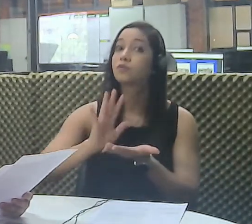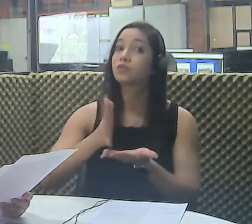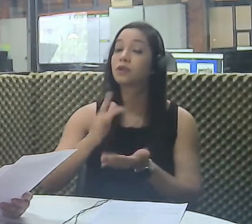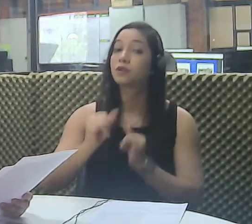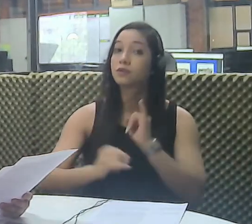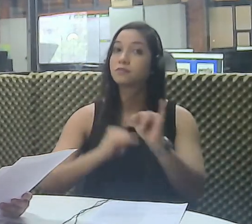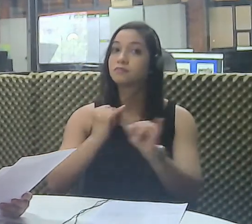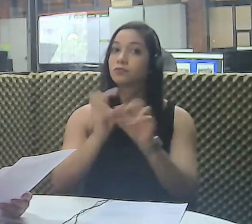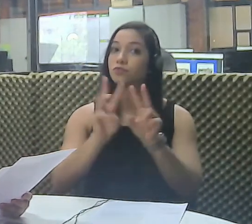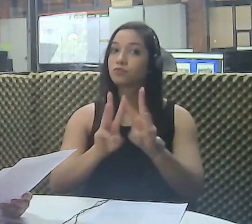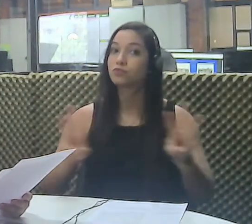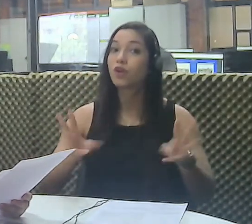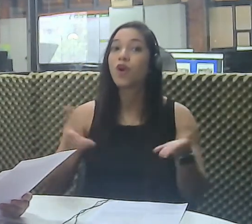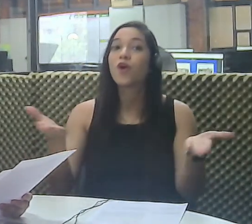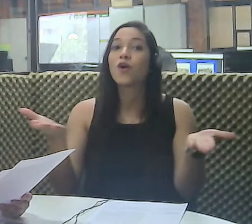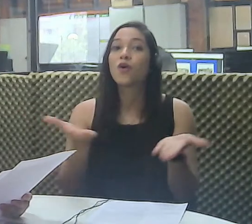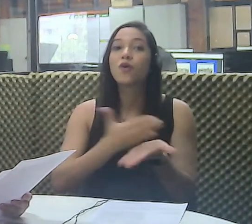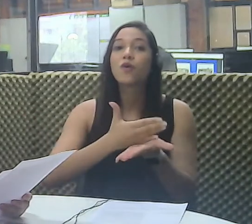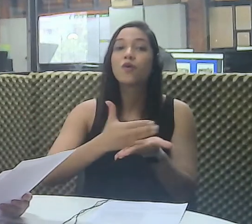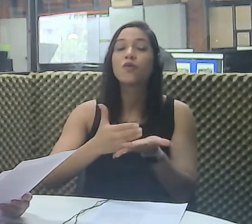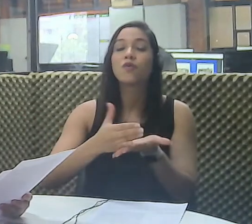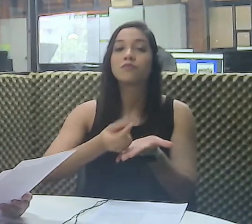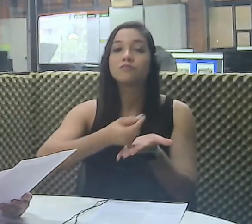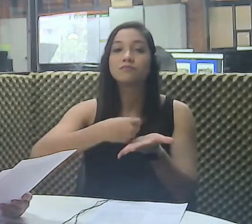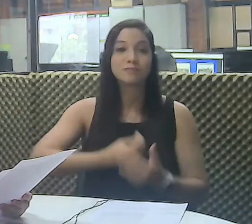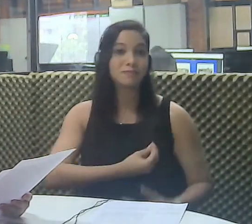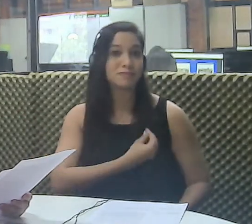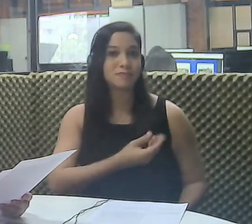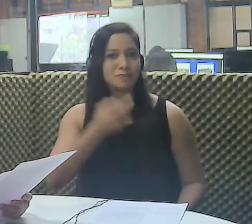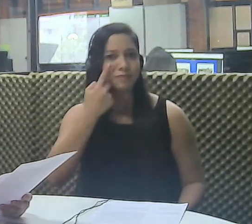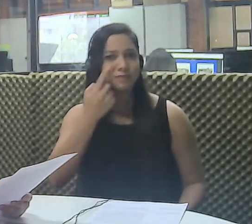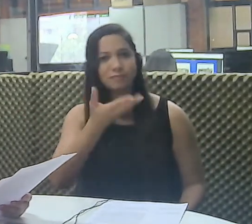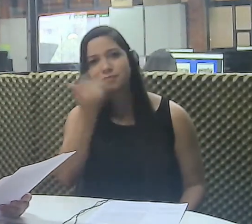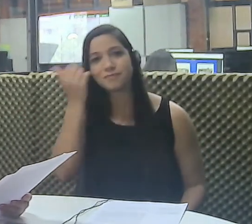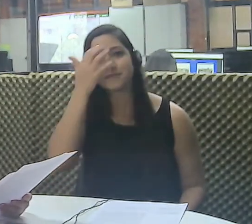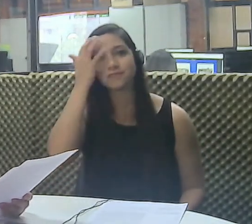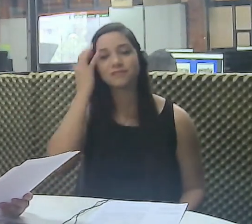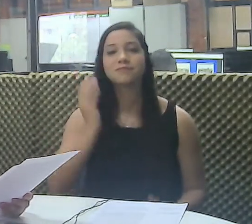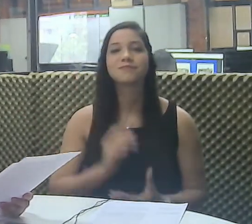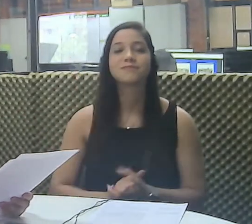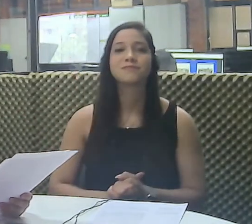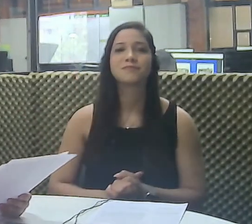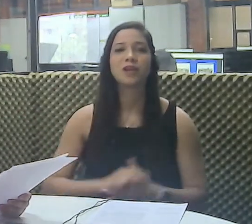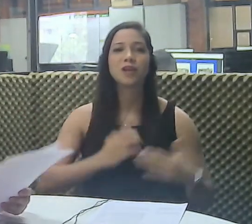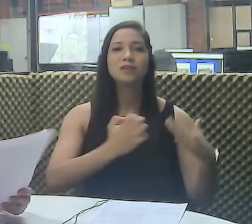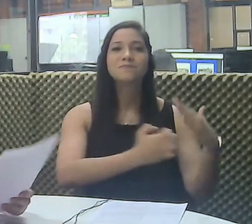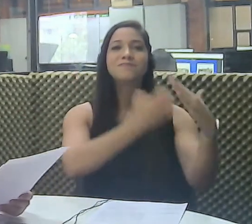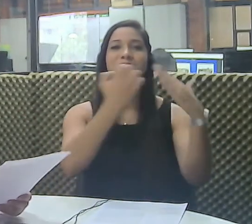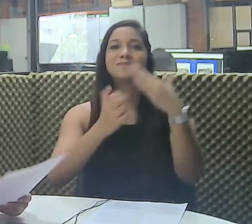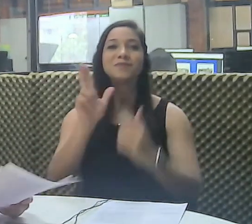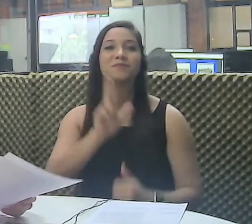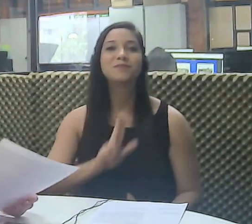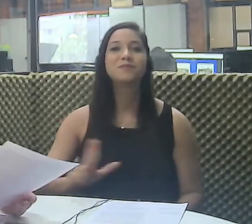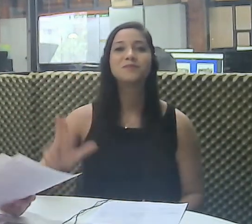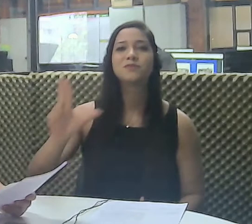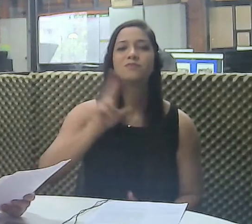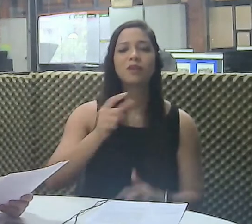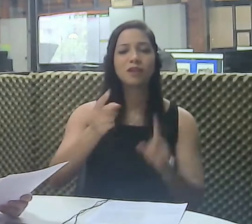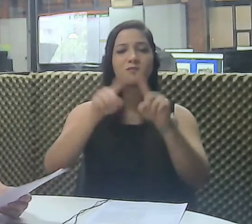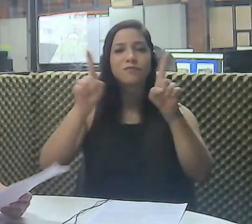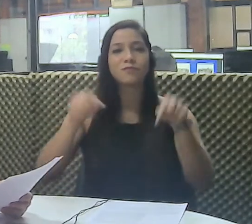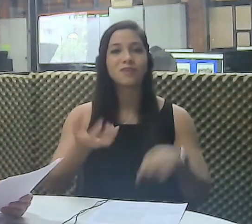online e hoje a gente e com cadastramento presencial vamos conferir procurando e